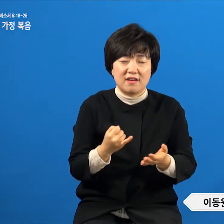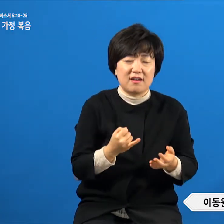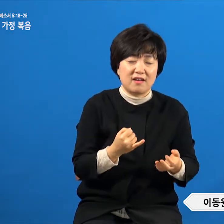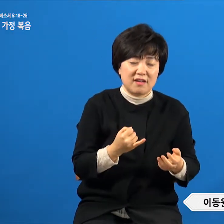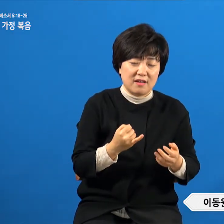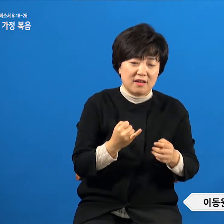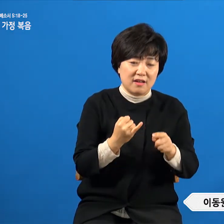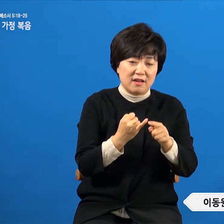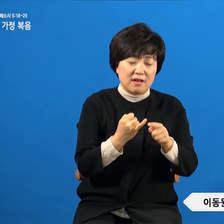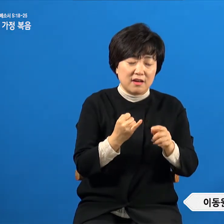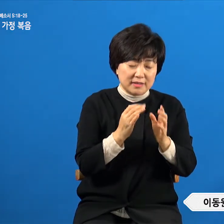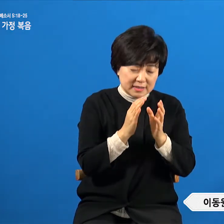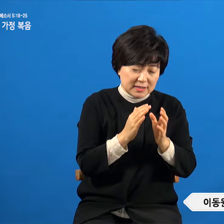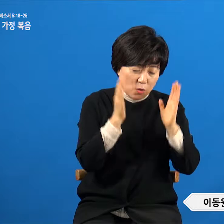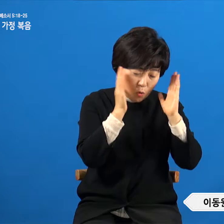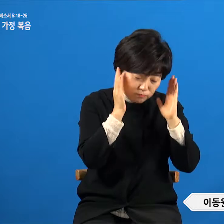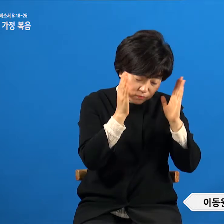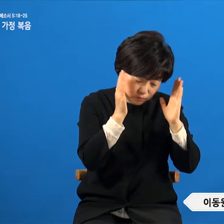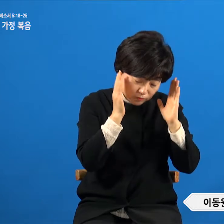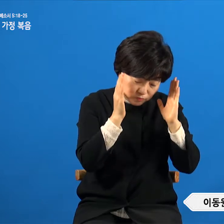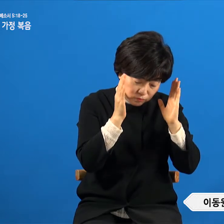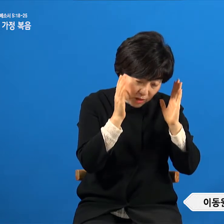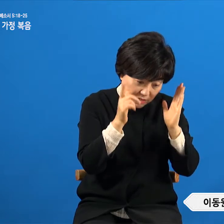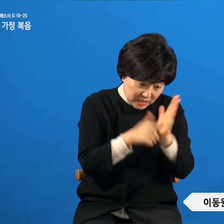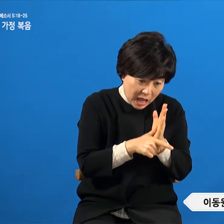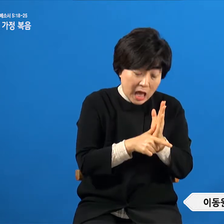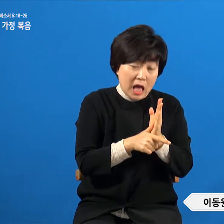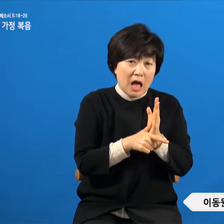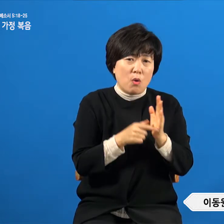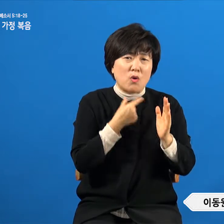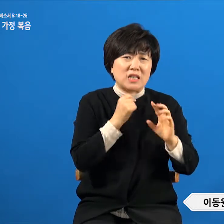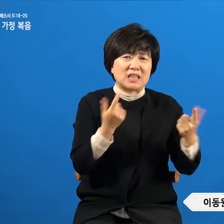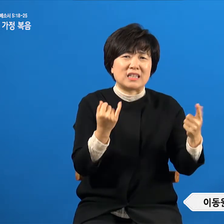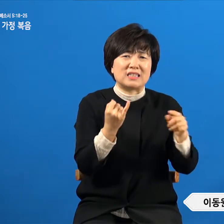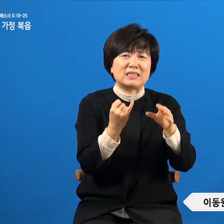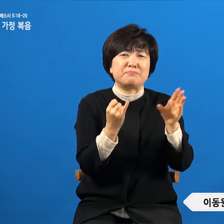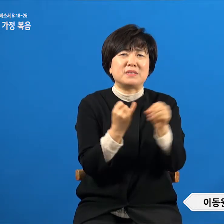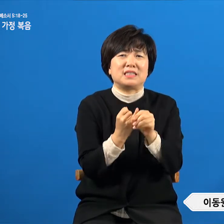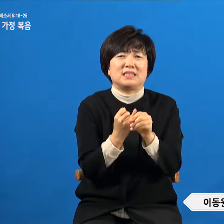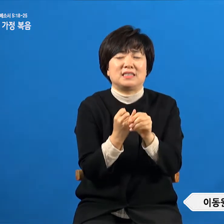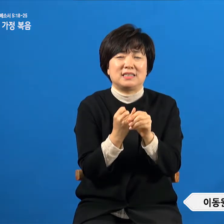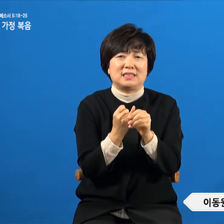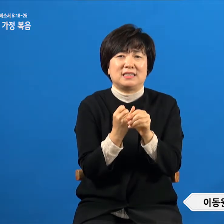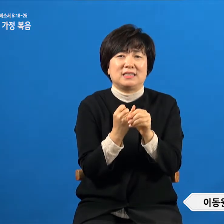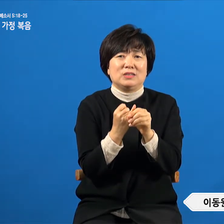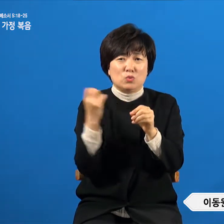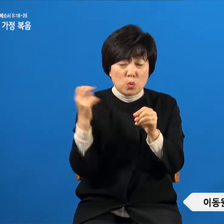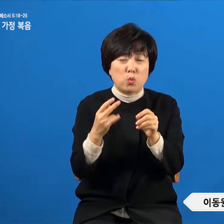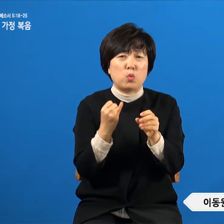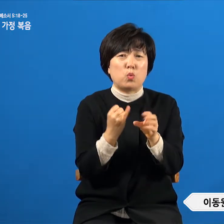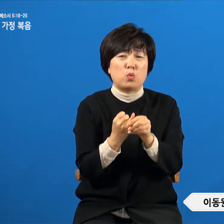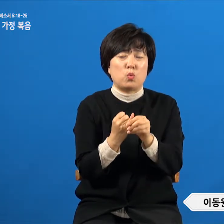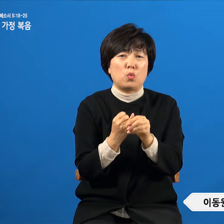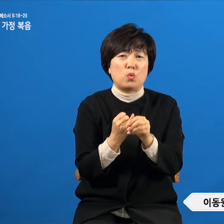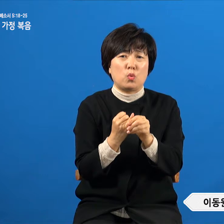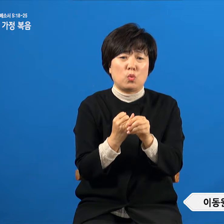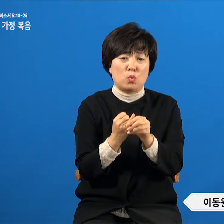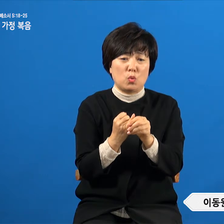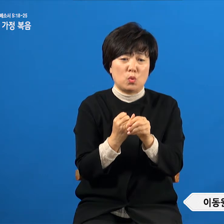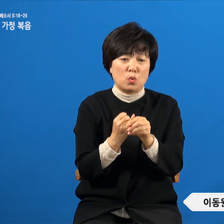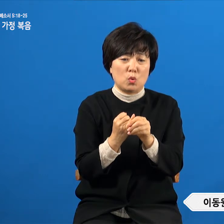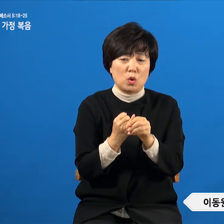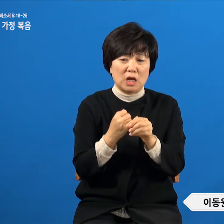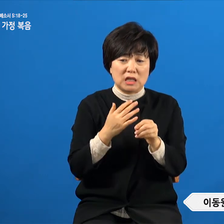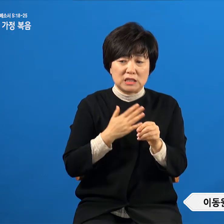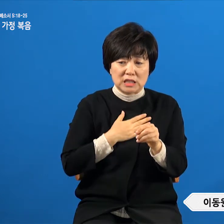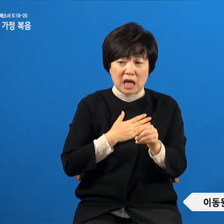있었는데 임신이 덜컥돼 버렸어요. 원하지 않았던 임신이었습니다. 자, 더군다나